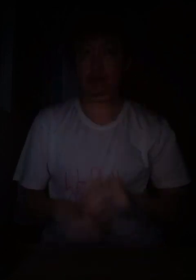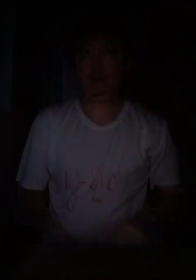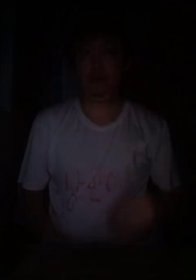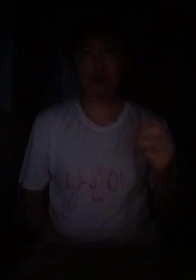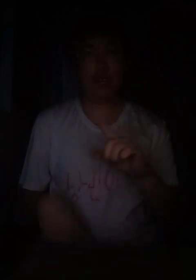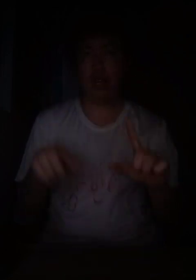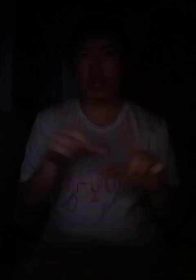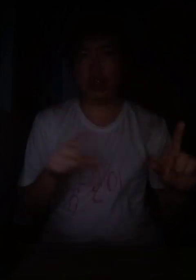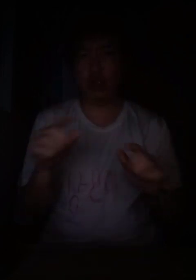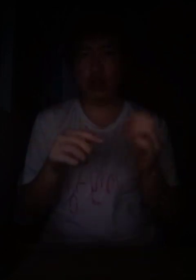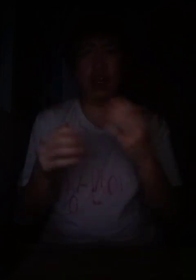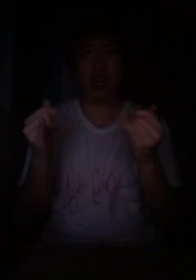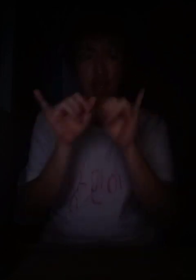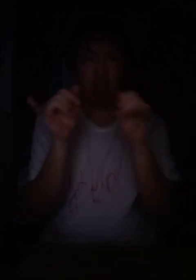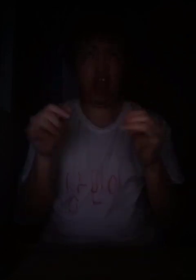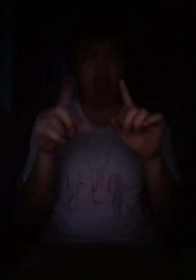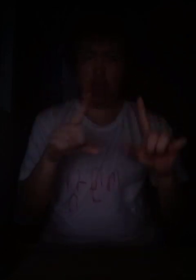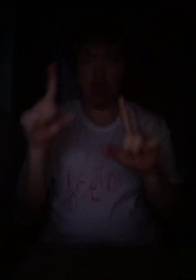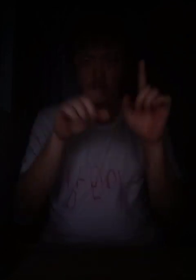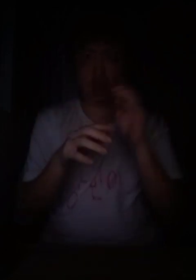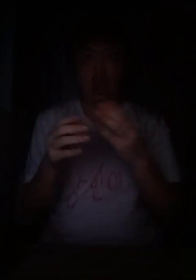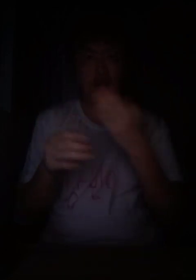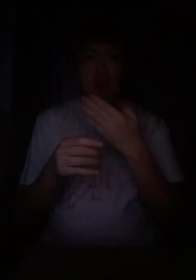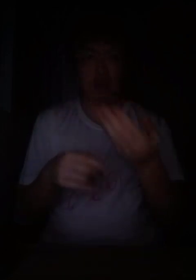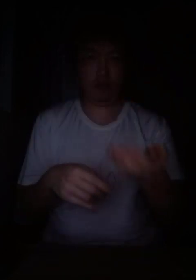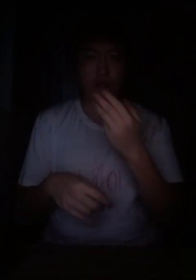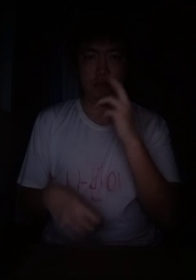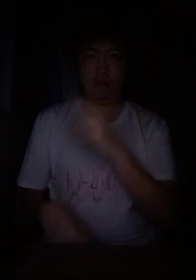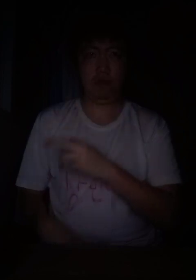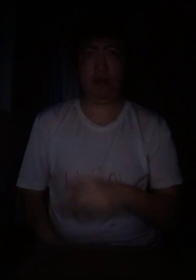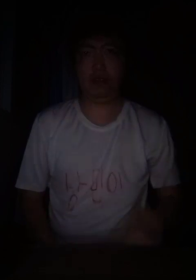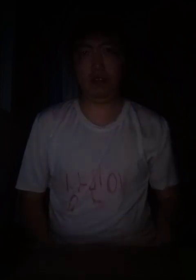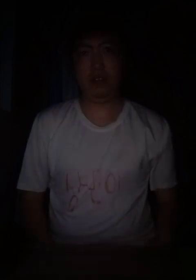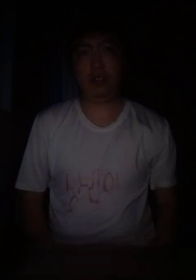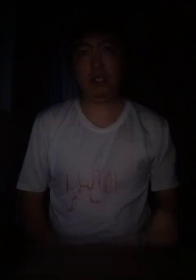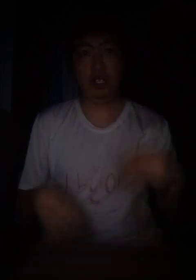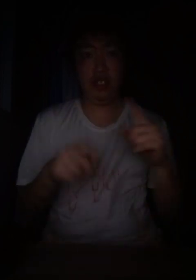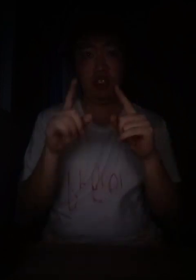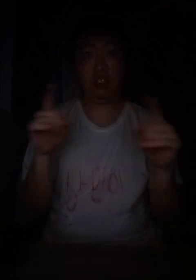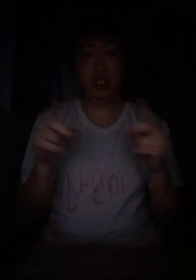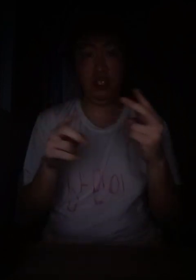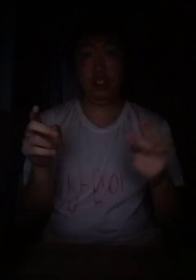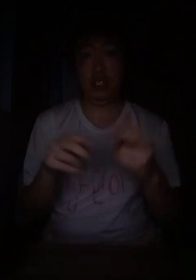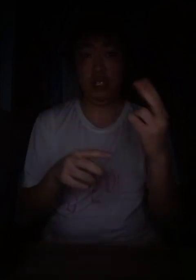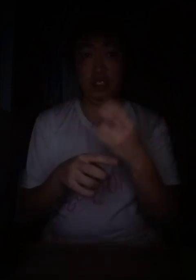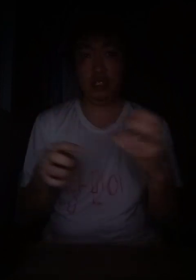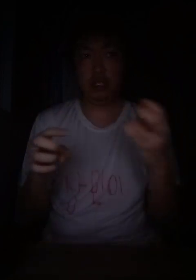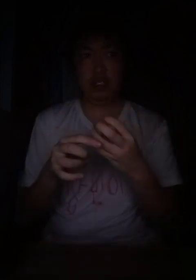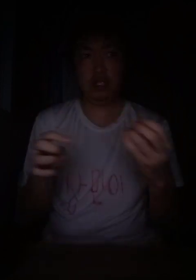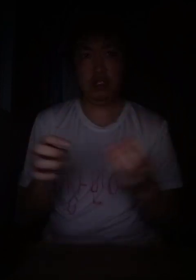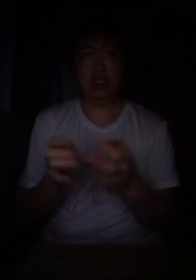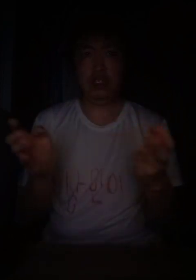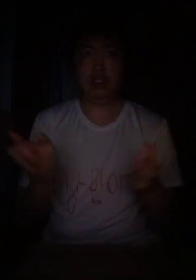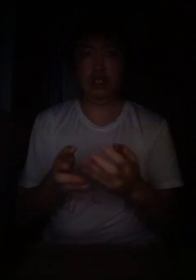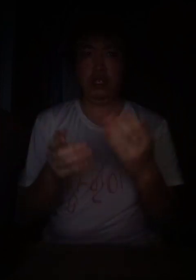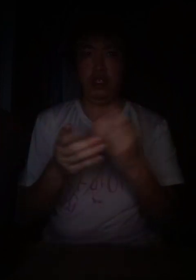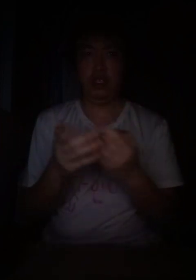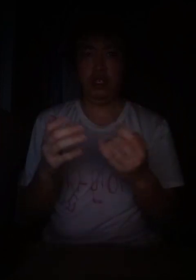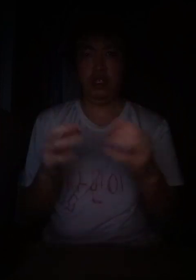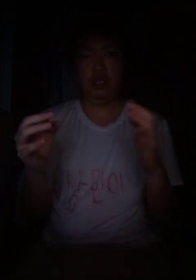살려주세요. 사람 살려주세요. 곧바로 112 상황실에서 화장실 스피커를 통해 경찰 출동